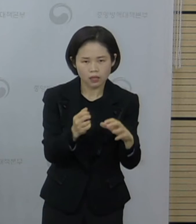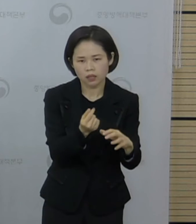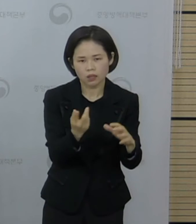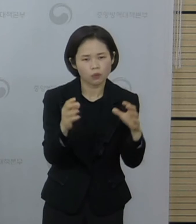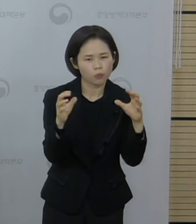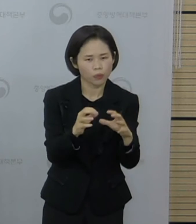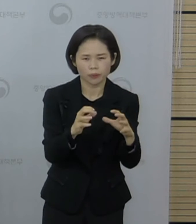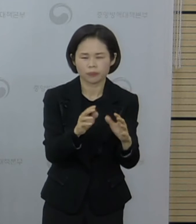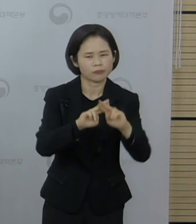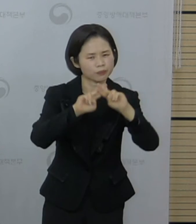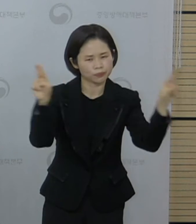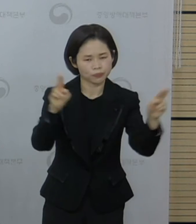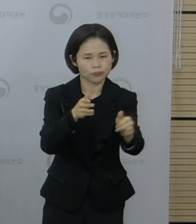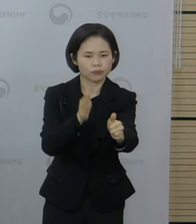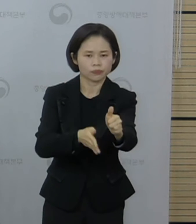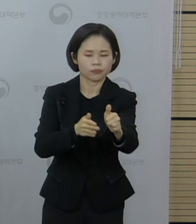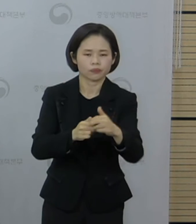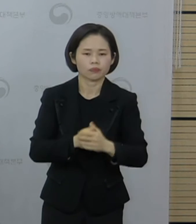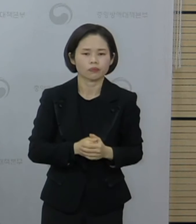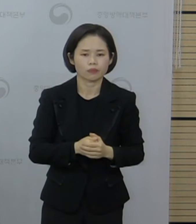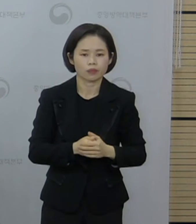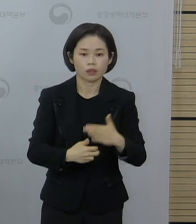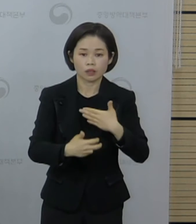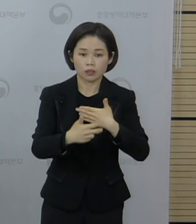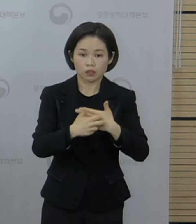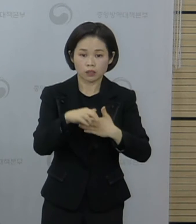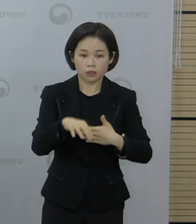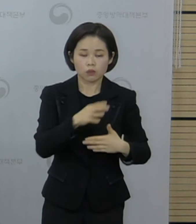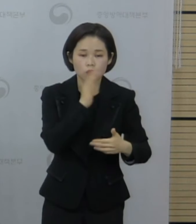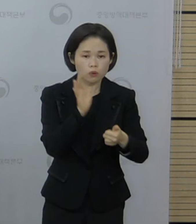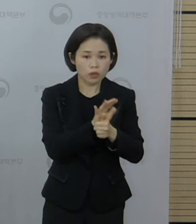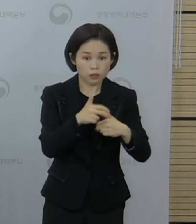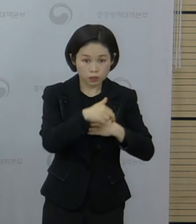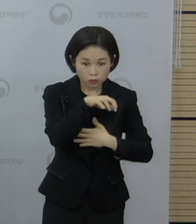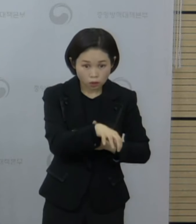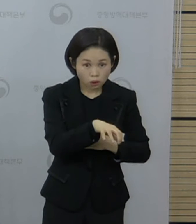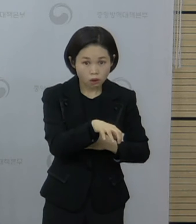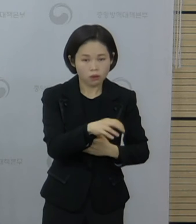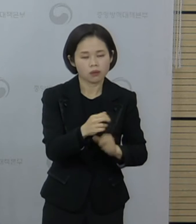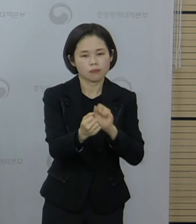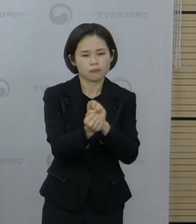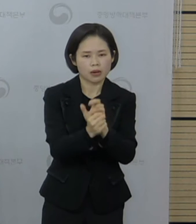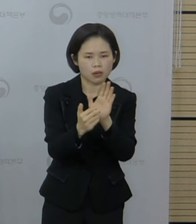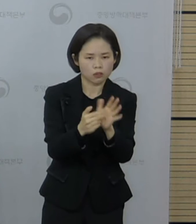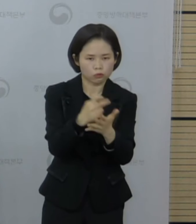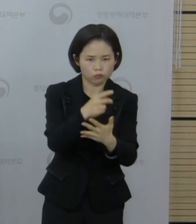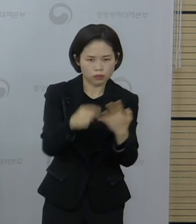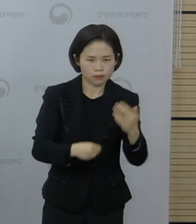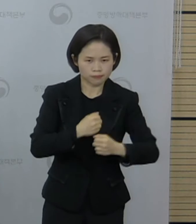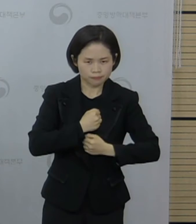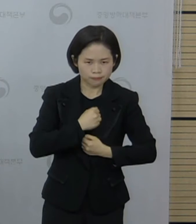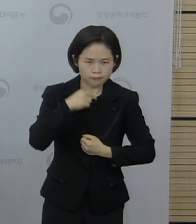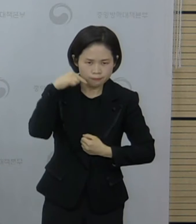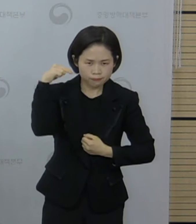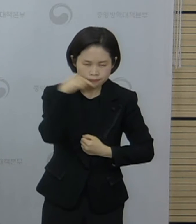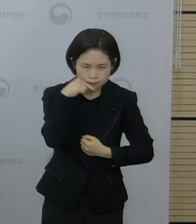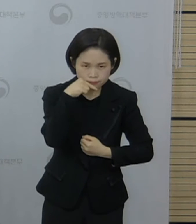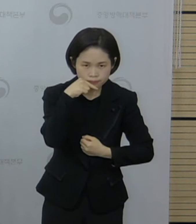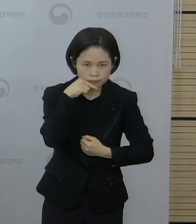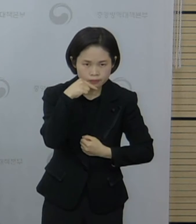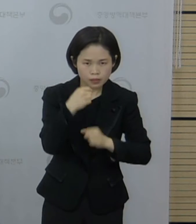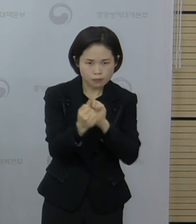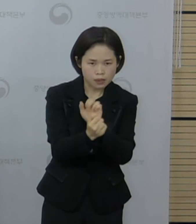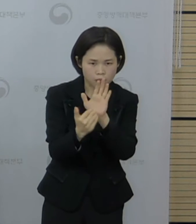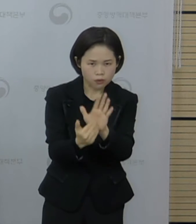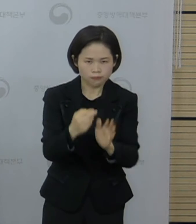바랍니다 의료기관과 요양시설 내에서도 강연 관리를 철저히 해 주시고 방역 수칙을 준수해